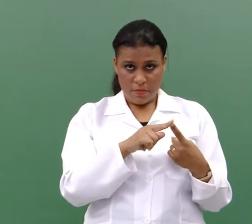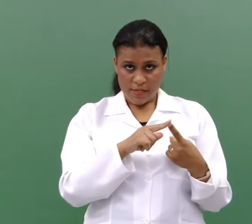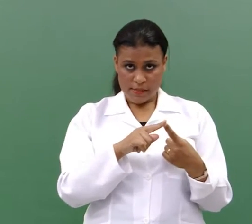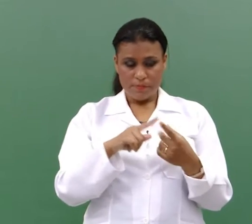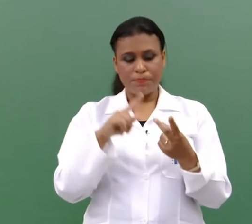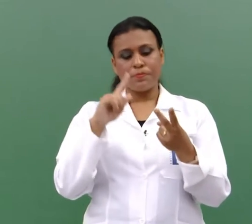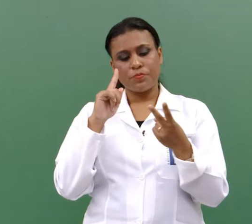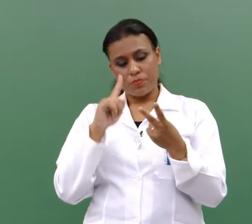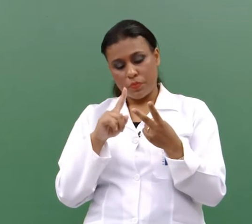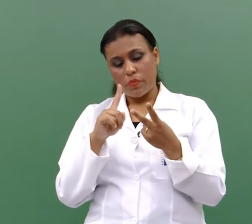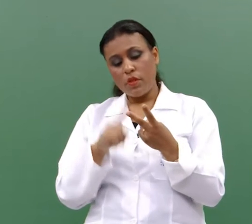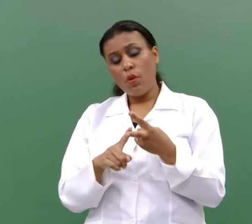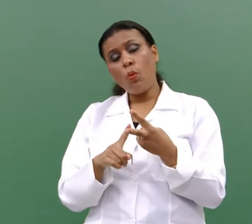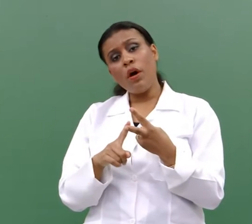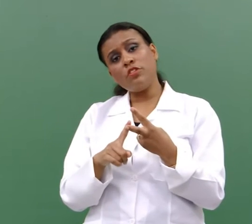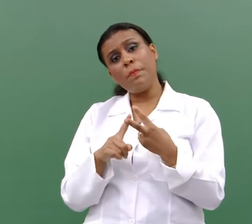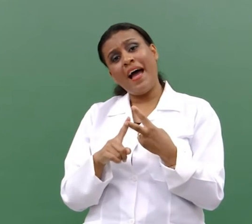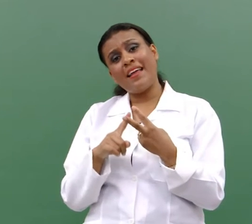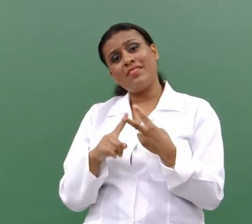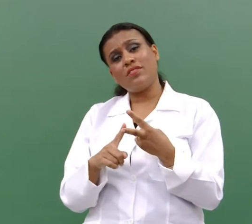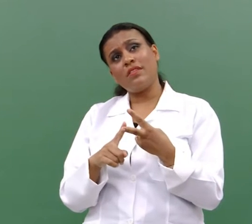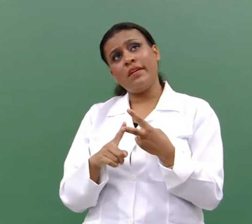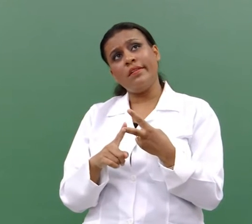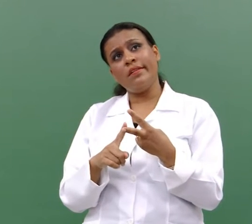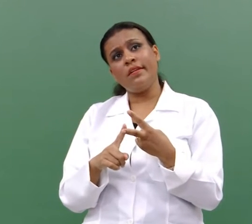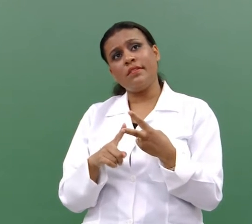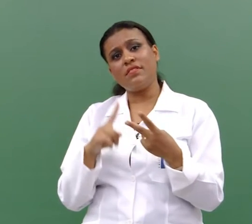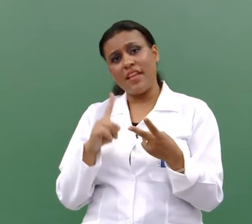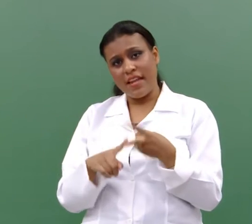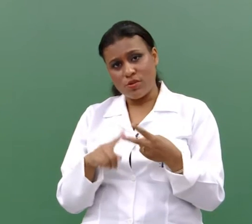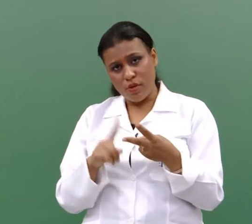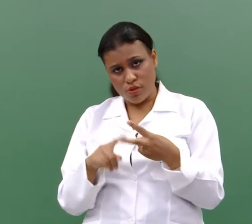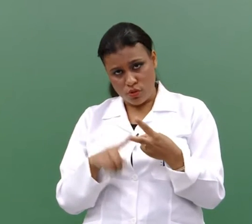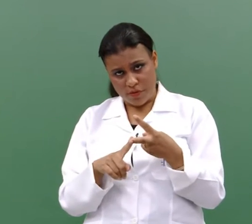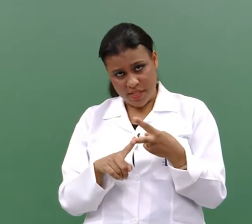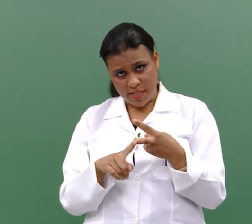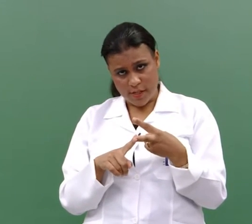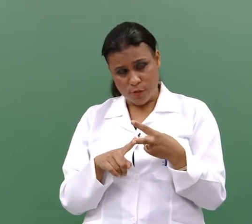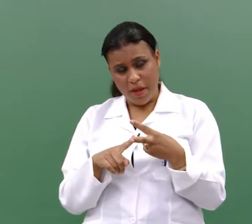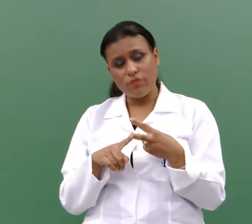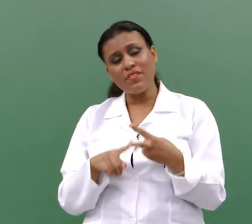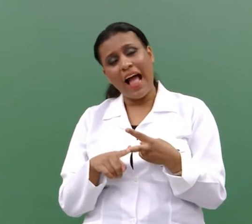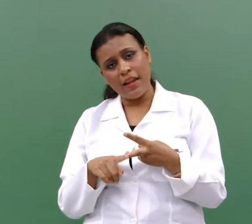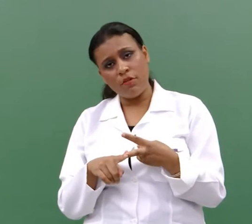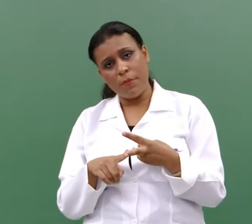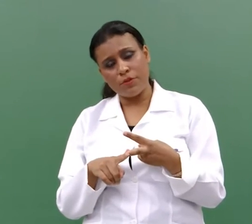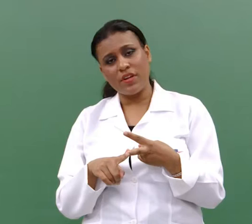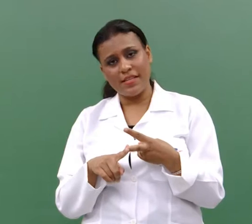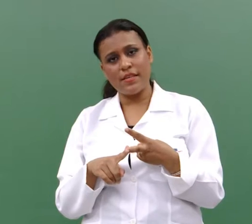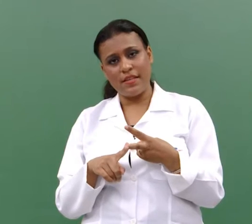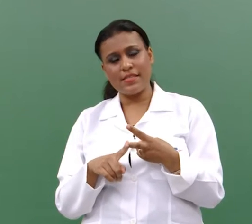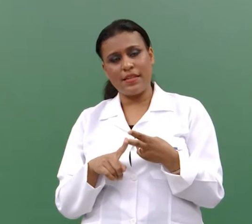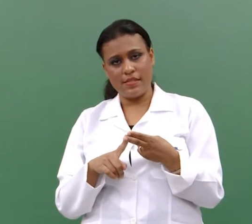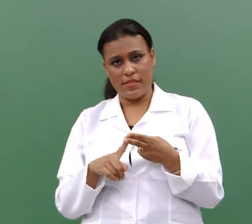Libras, quanto para ter as suas dúvidas a respeito da língua portuguesa